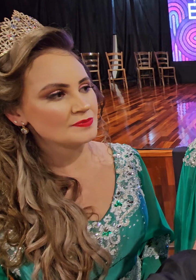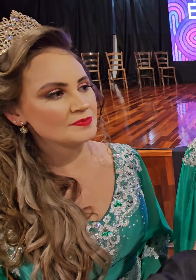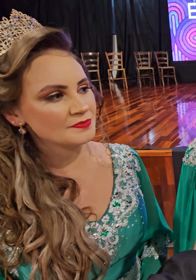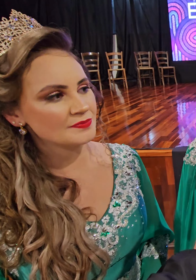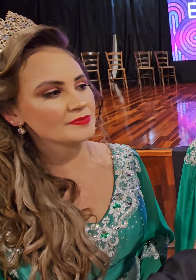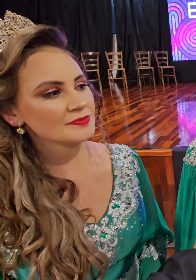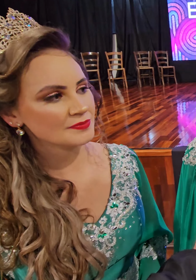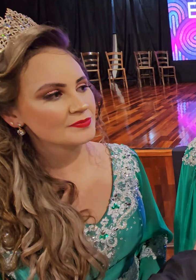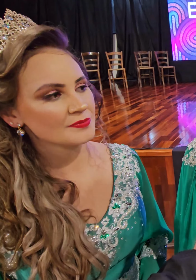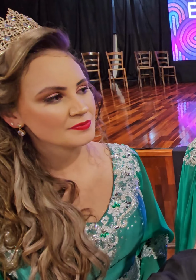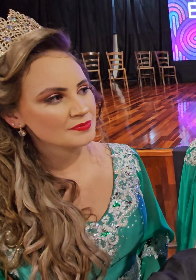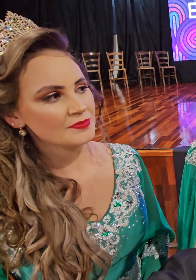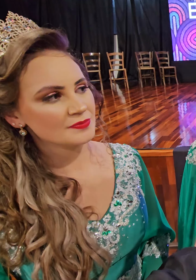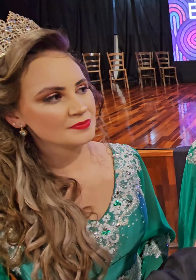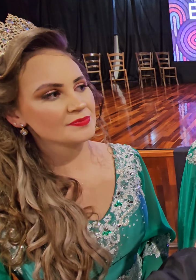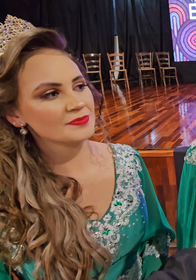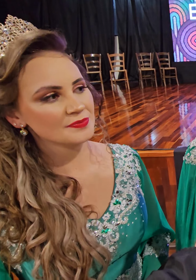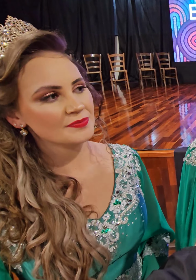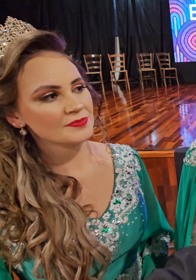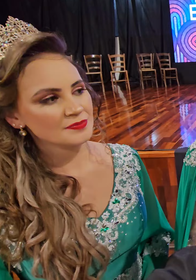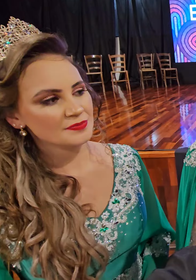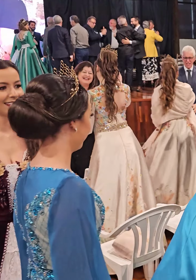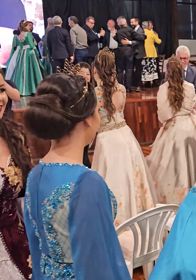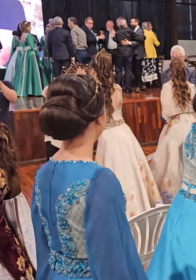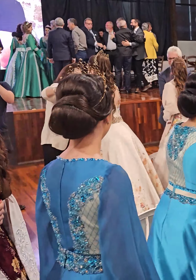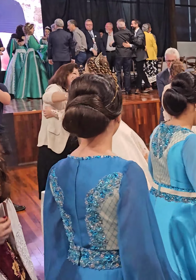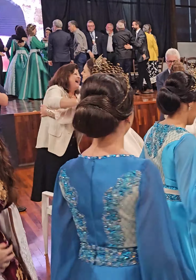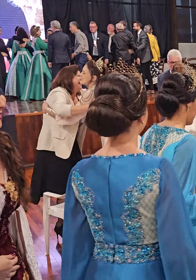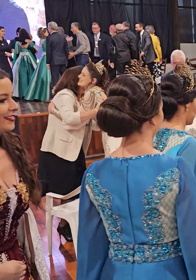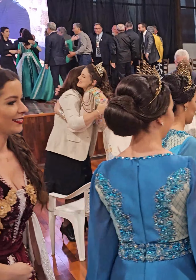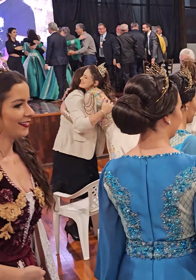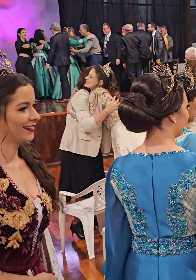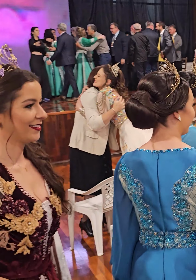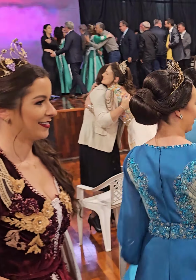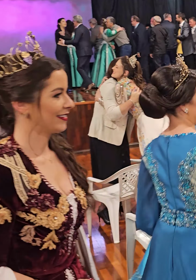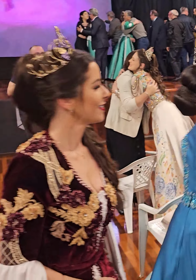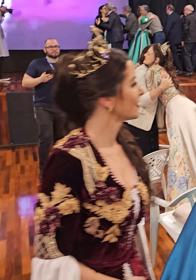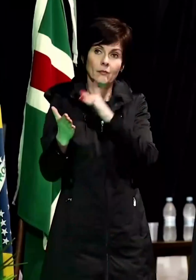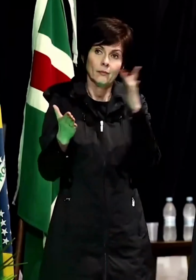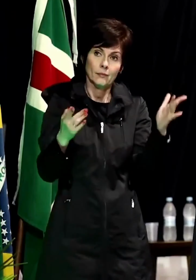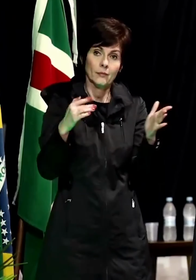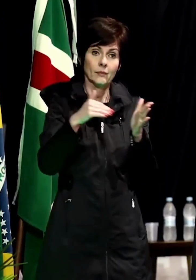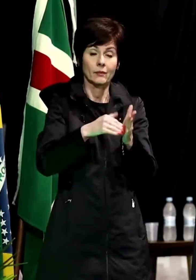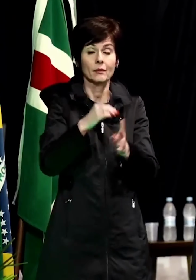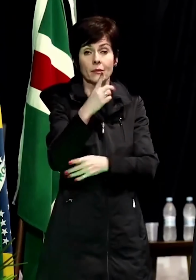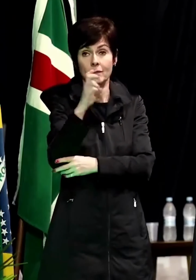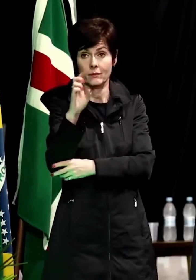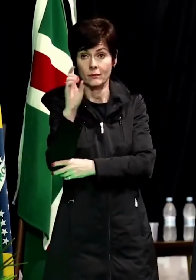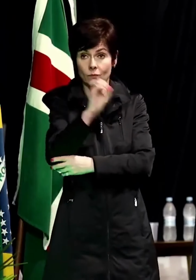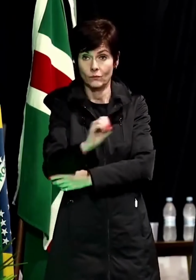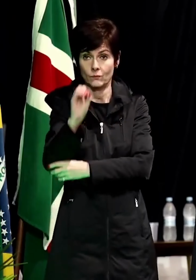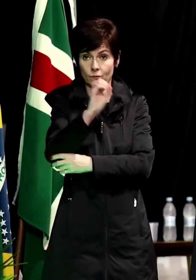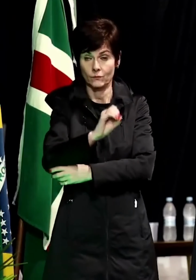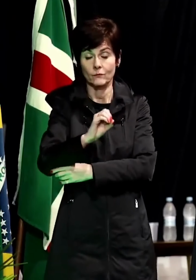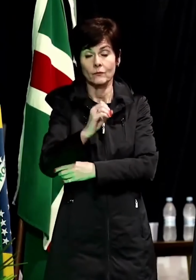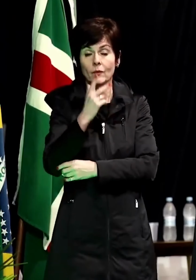realizando a Quarta Expo Prata. Tem muita novidade, tem o bar nas alturas, tem o pão assado no forno. Então a